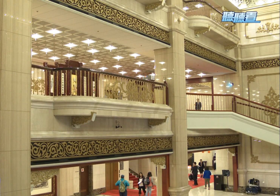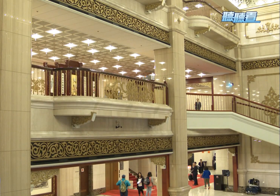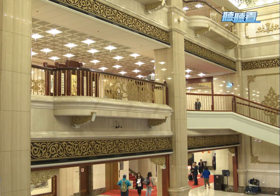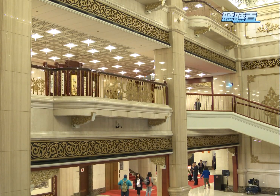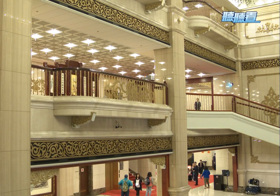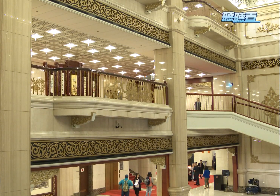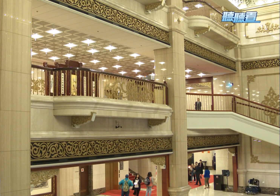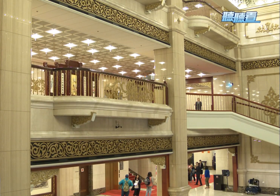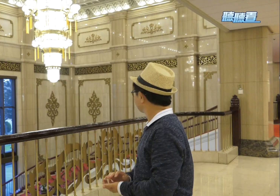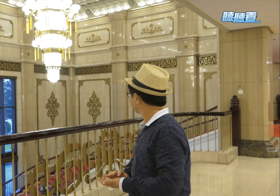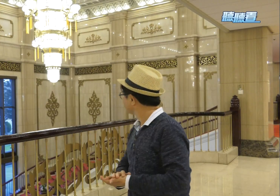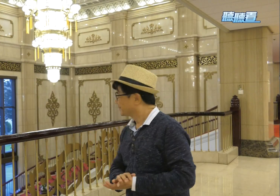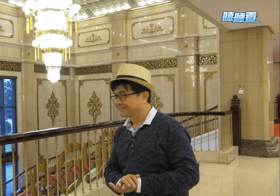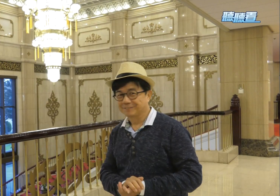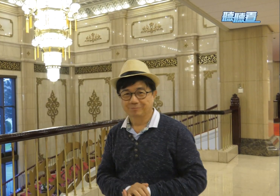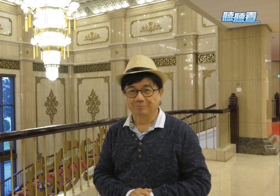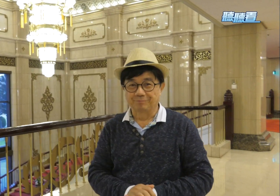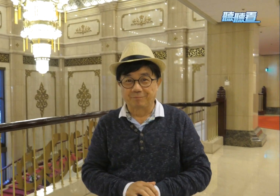哦，